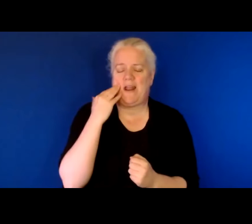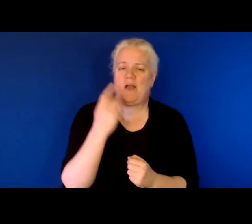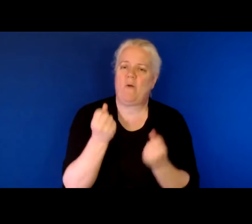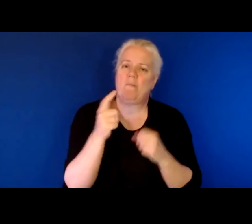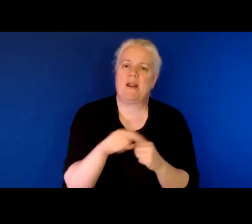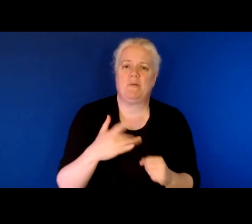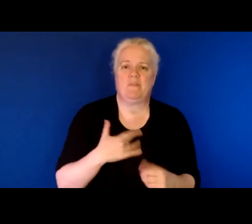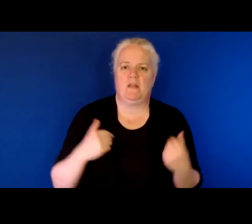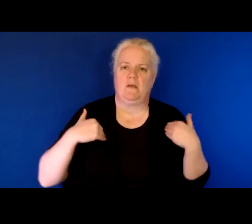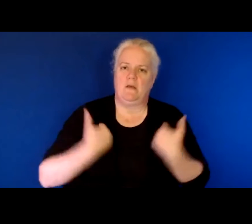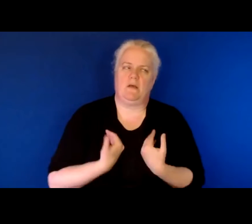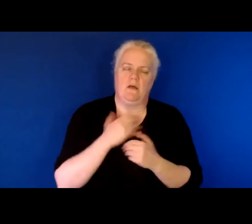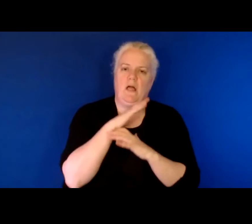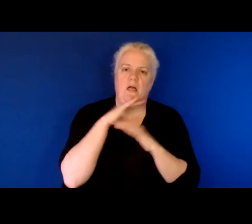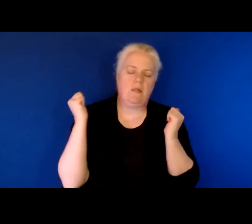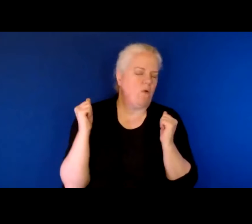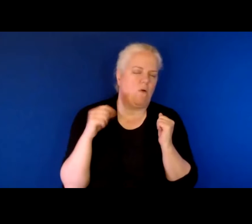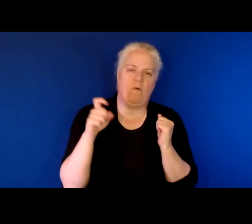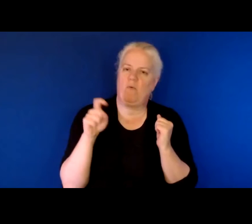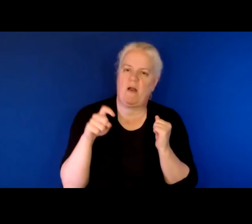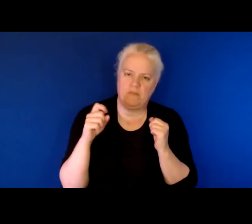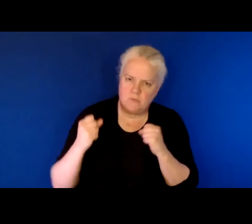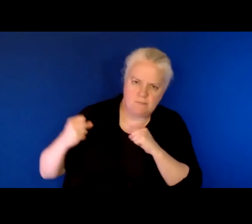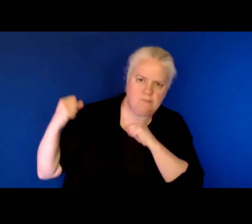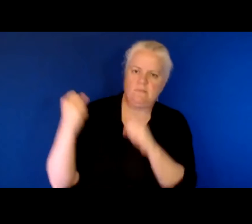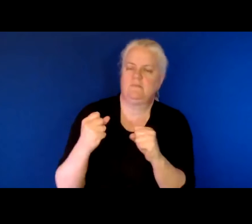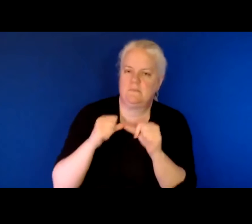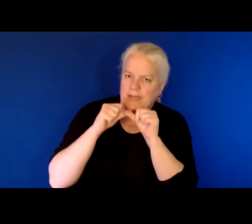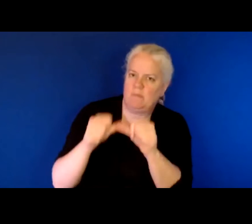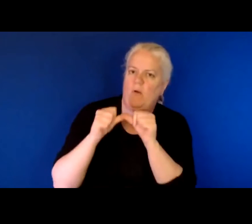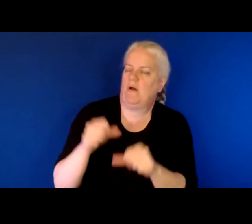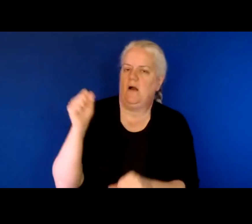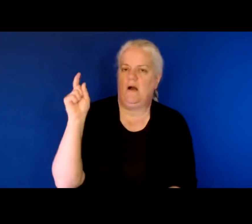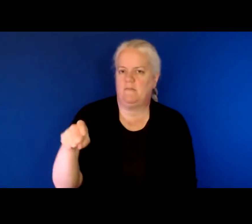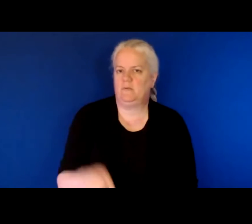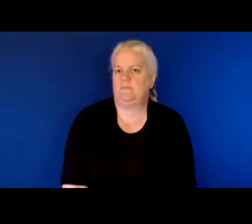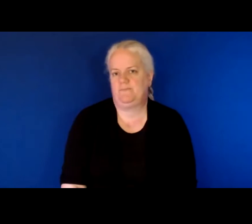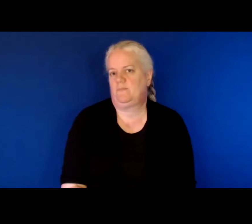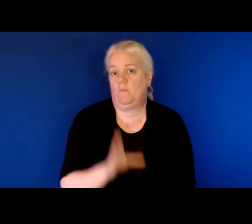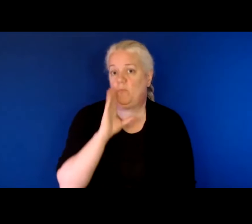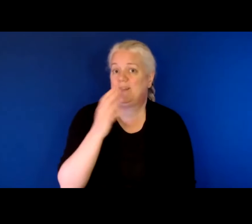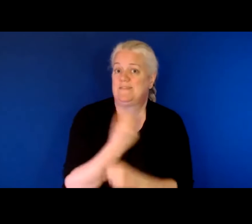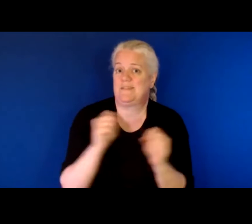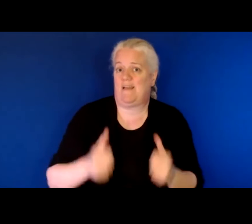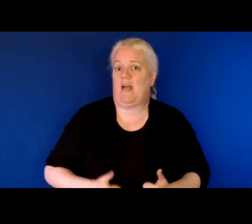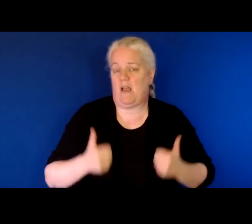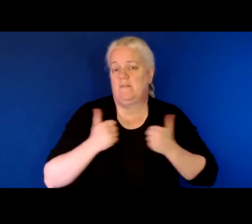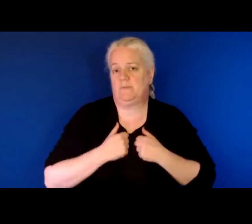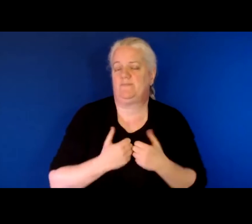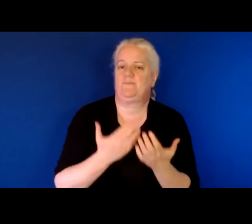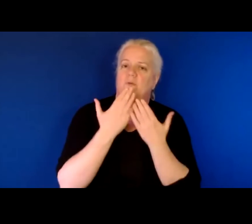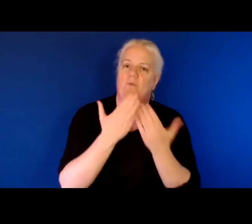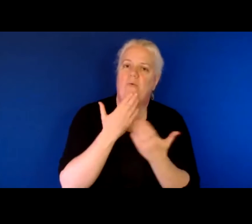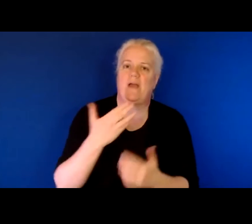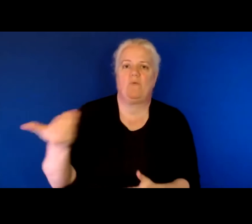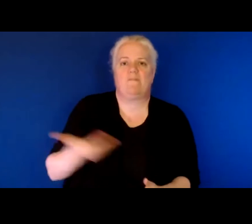去。那之后呢，我们是希望可以看见更好的数据，有更少的感